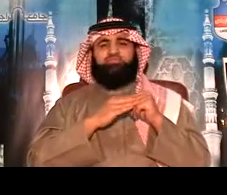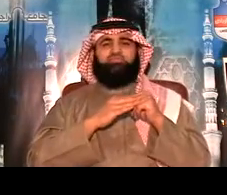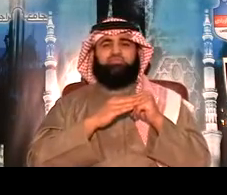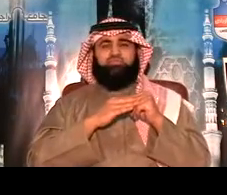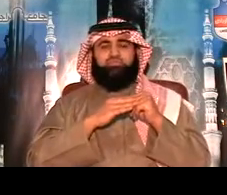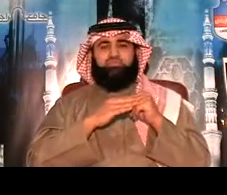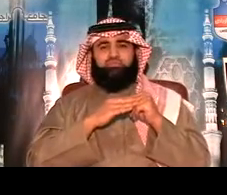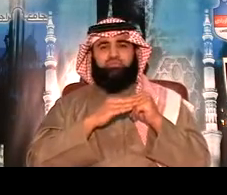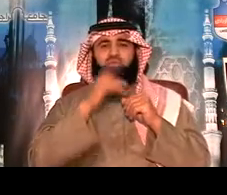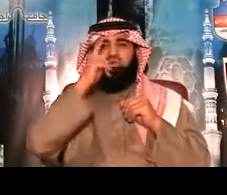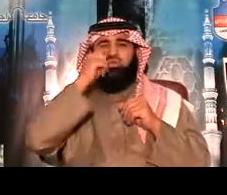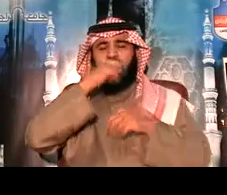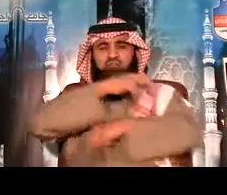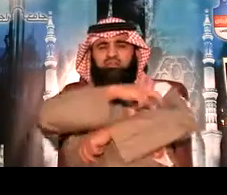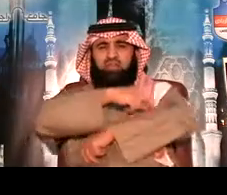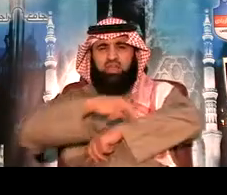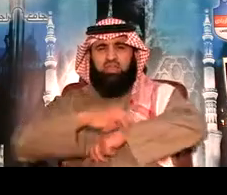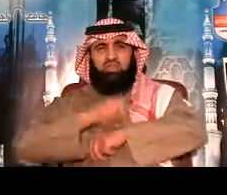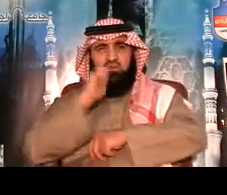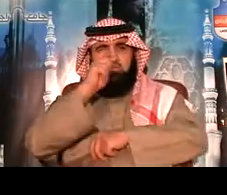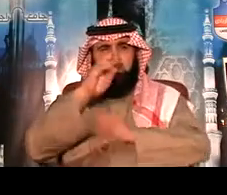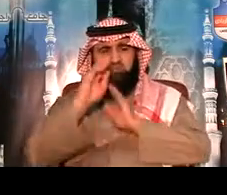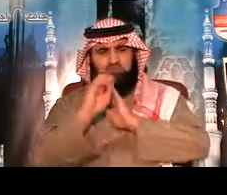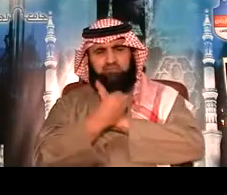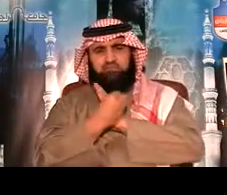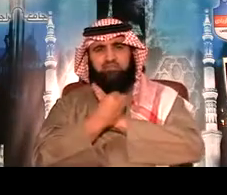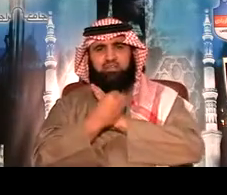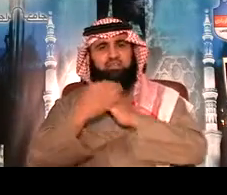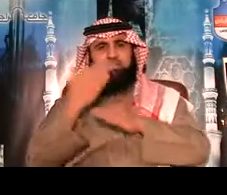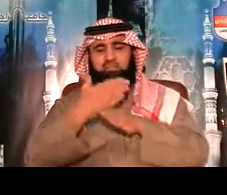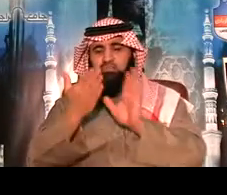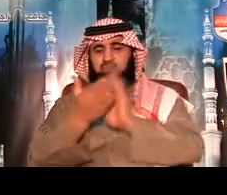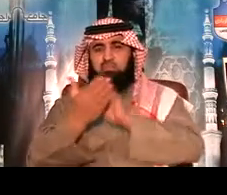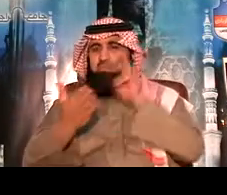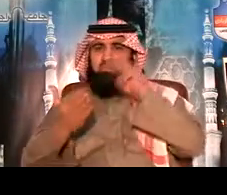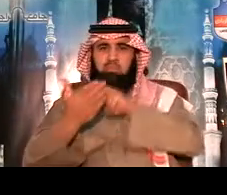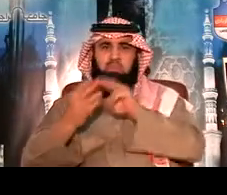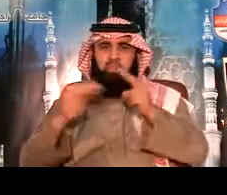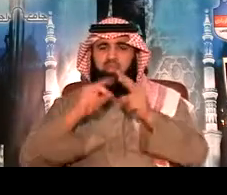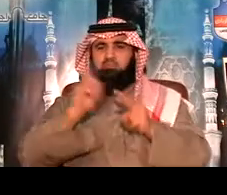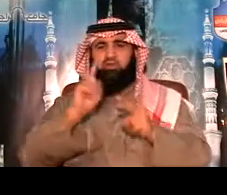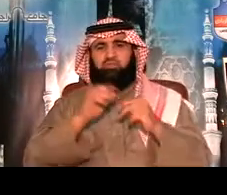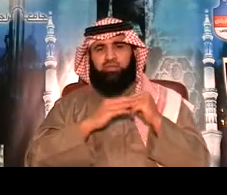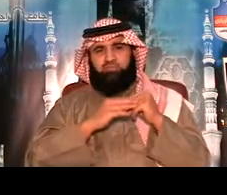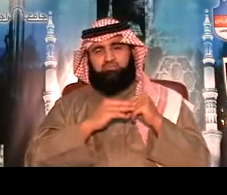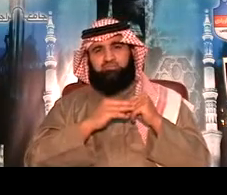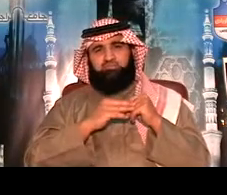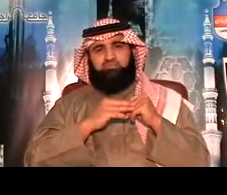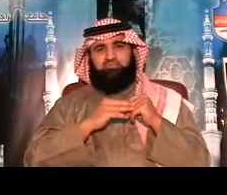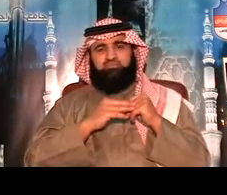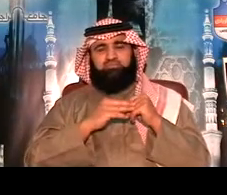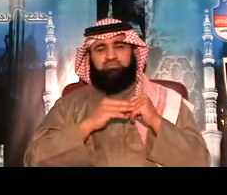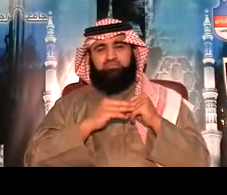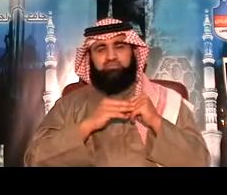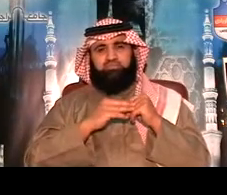ورجل تصدق بصدقة فأخفاها حتى لا تعلم شماله ما تنفق يمينه. إنما يريد بذلك وجه